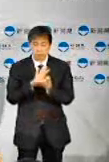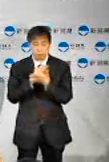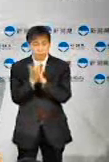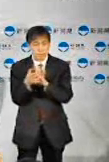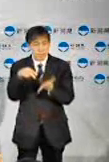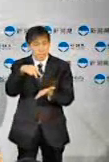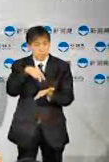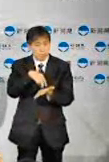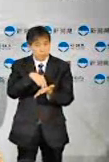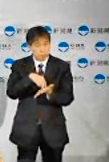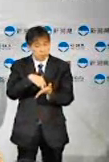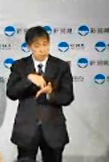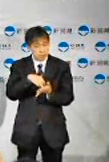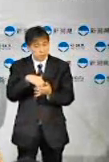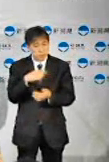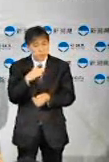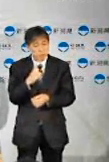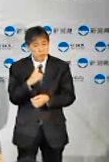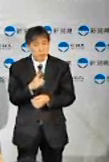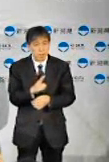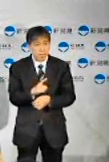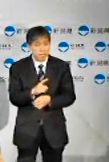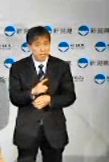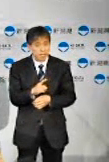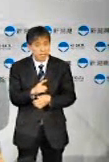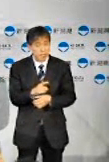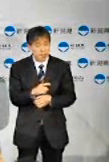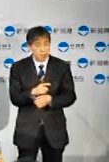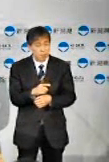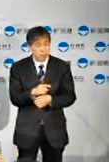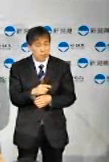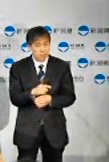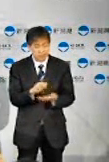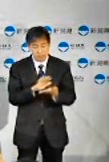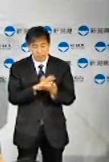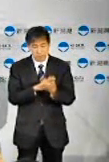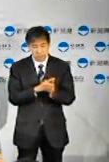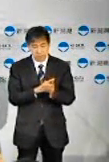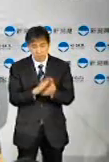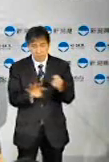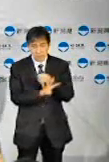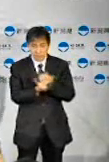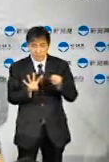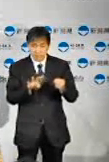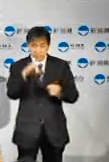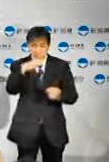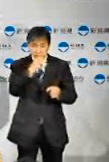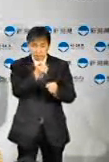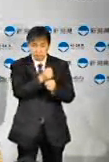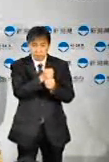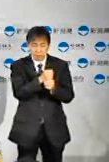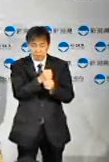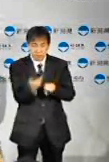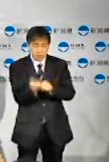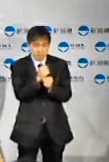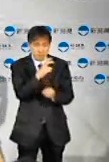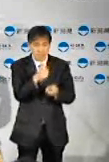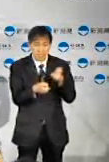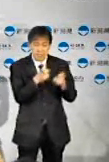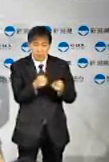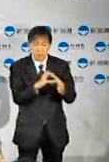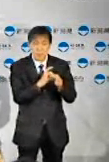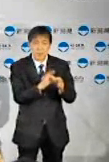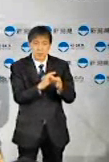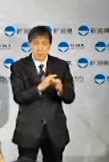てというよりは、まあ、私の所管にもなってるんですけど、その原発を再稼働するかどうかというところでですね、やっぱりその電力がや